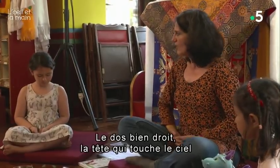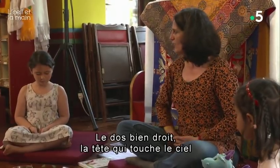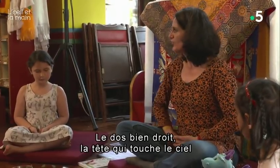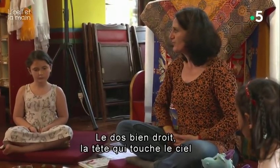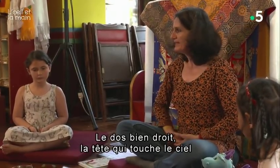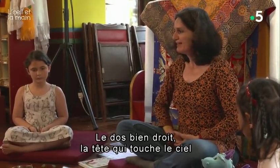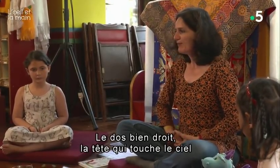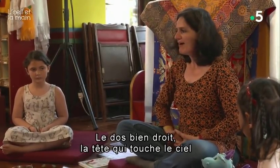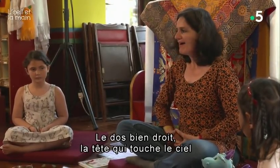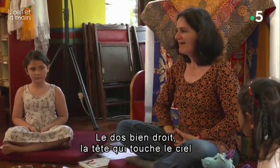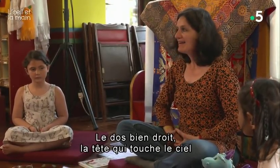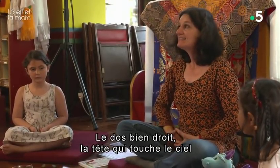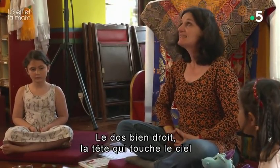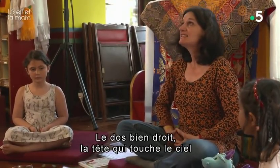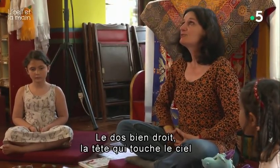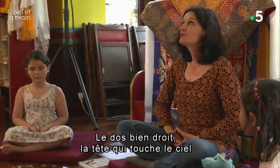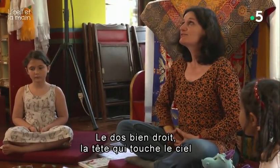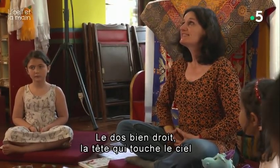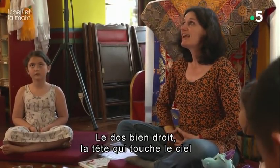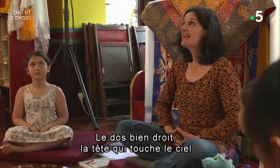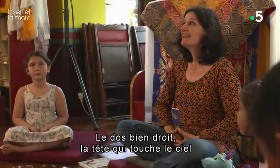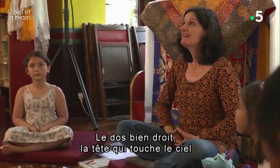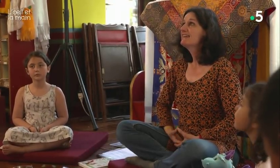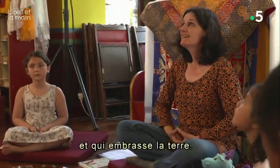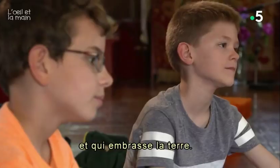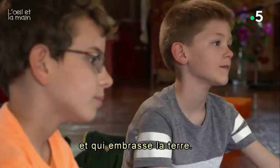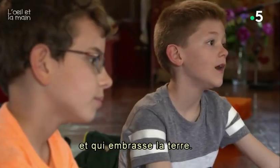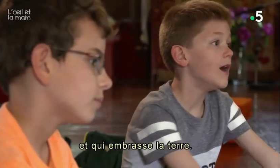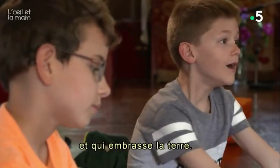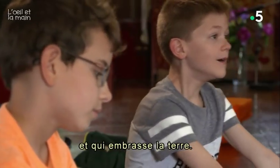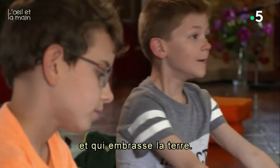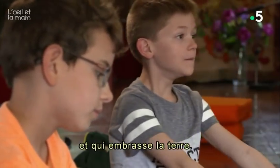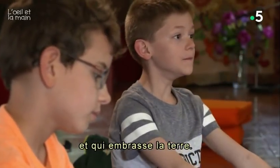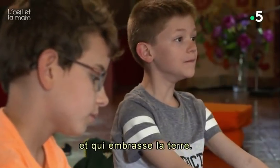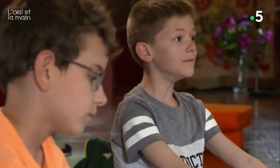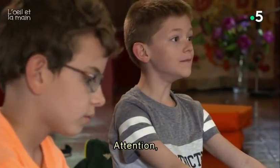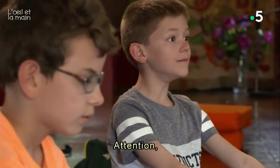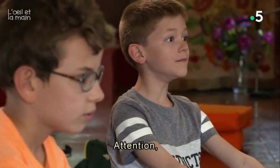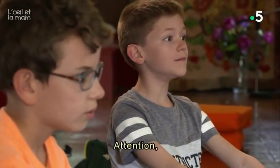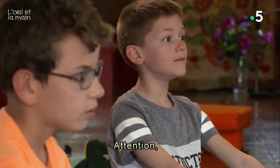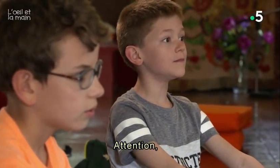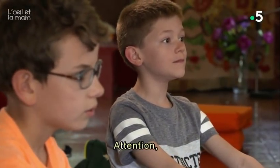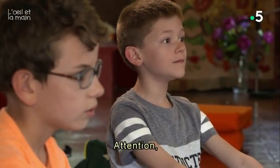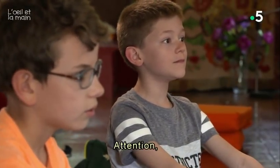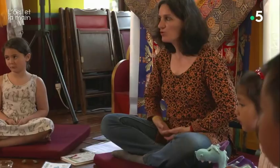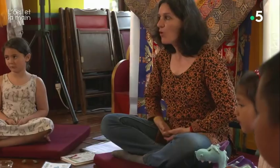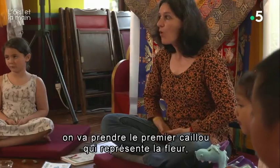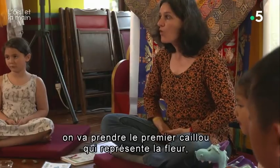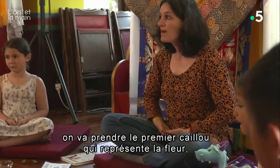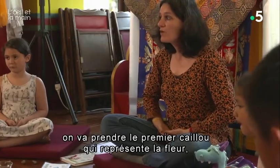Le dos bien droit, la tête qui touche le ciel et qui embrasse la terre. Attention, on va